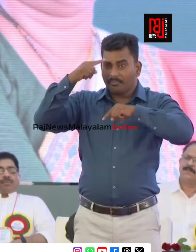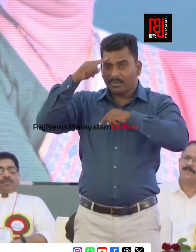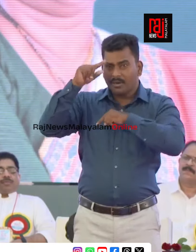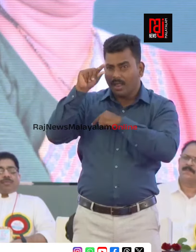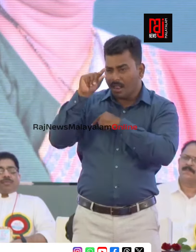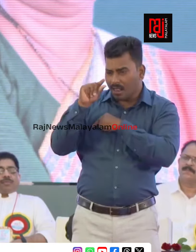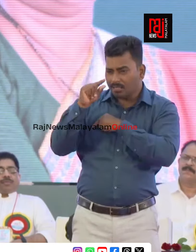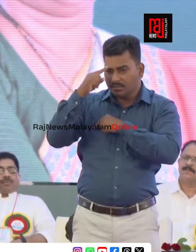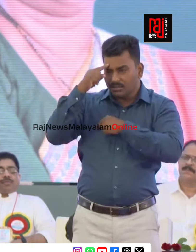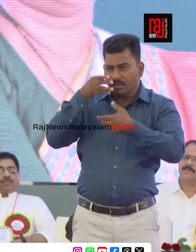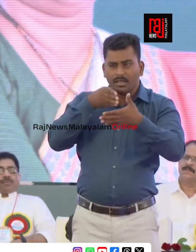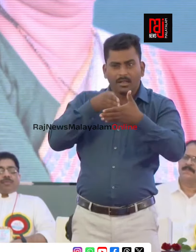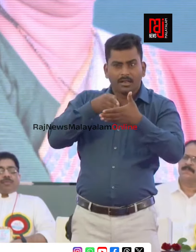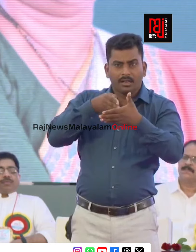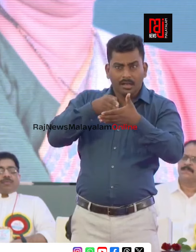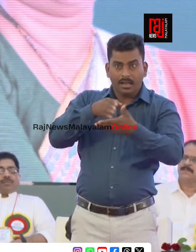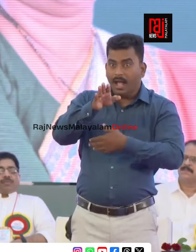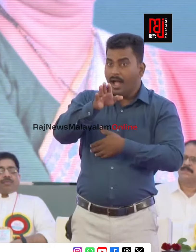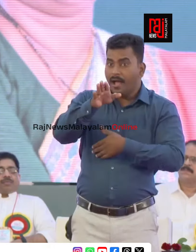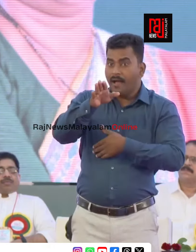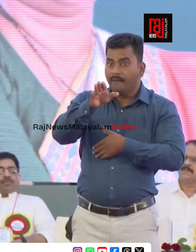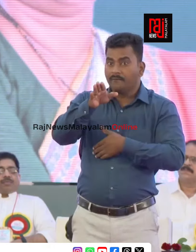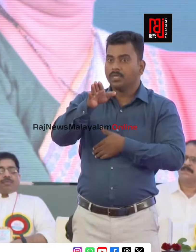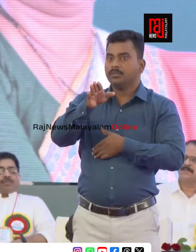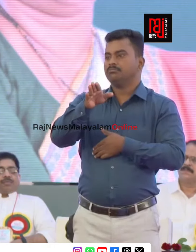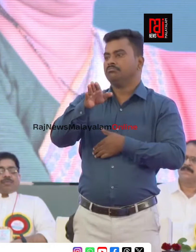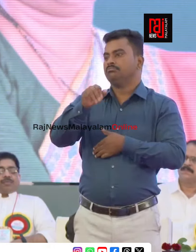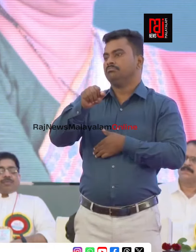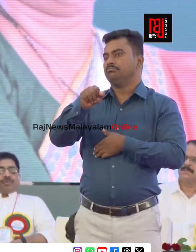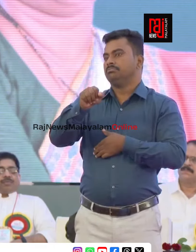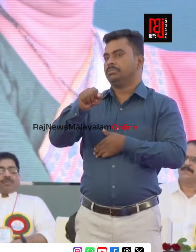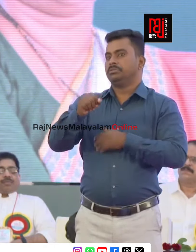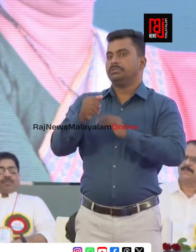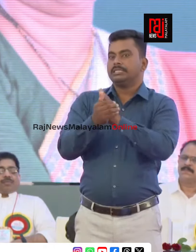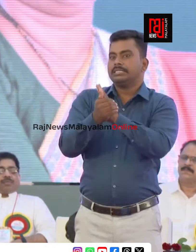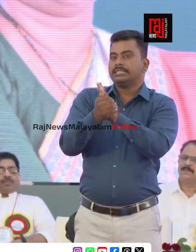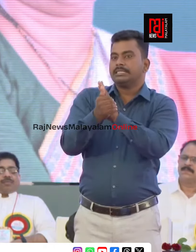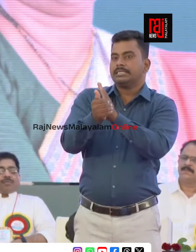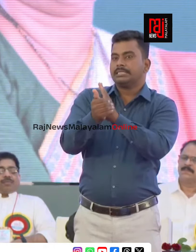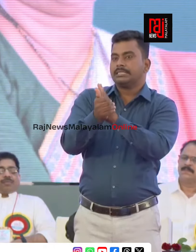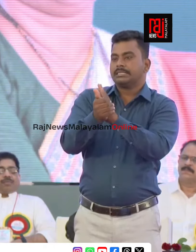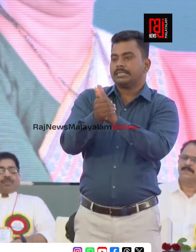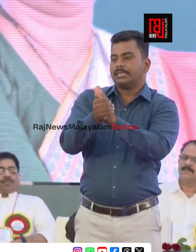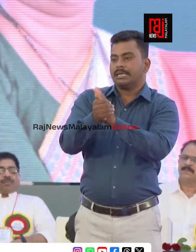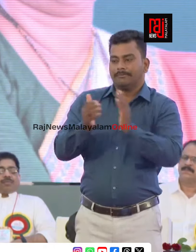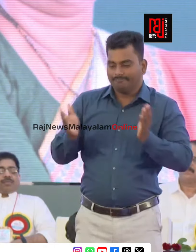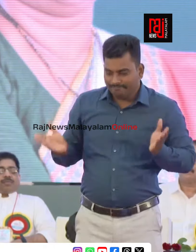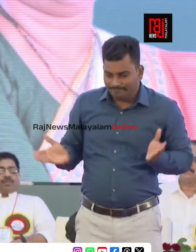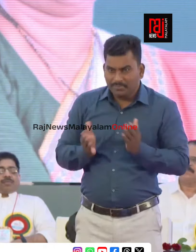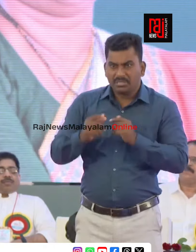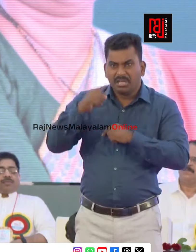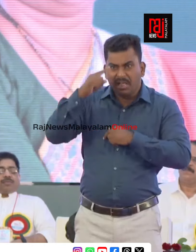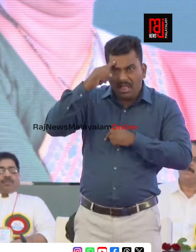ശാക്തീകരണത്തിനായി ബ്ലോക്ക് തലത്തിൽ തൊഴിൽ പരിശീലനവും